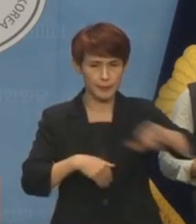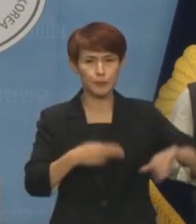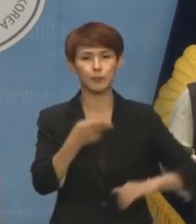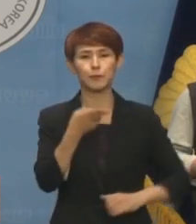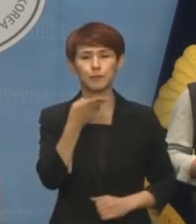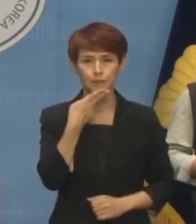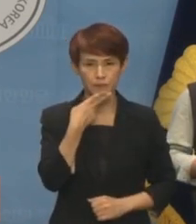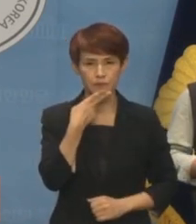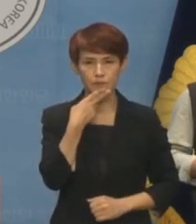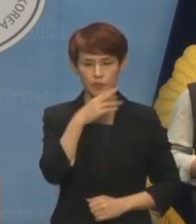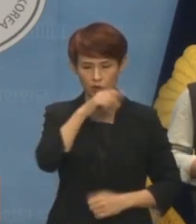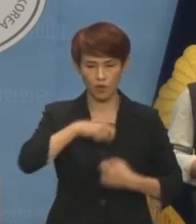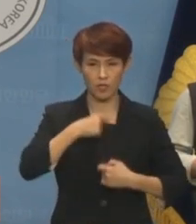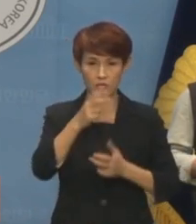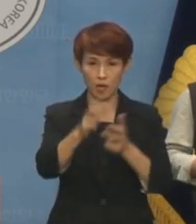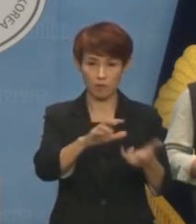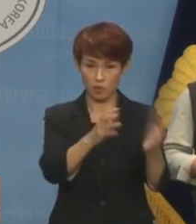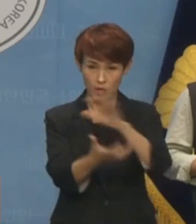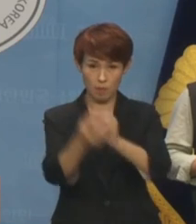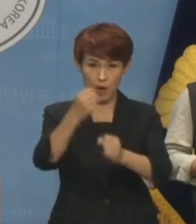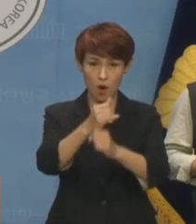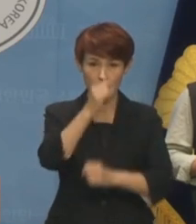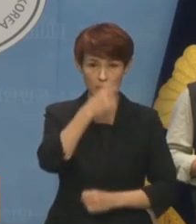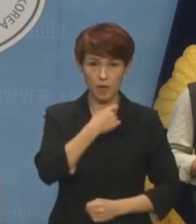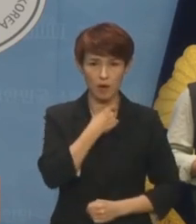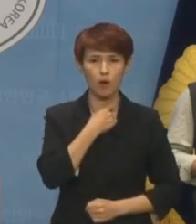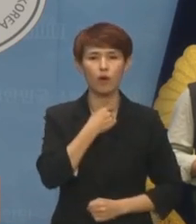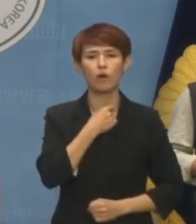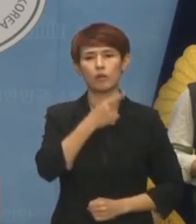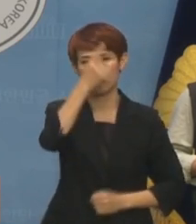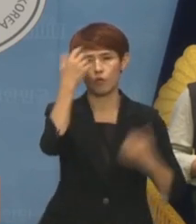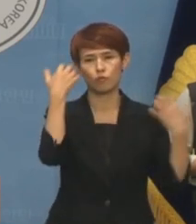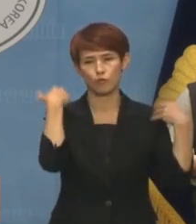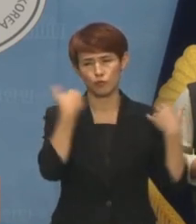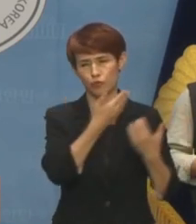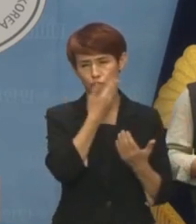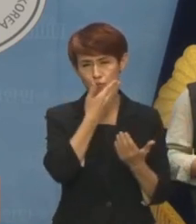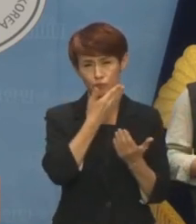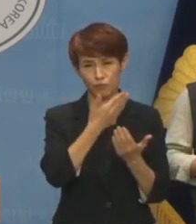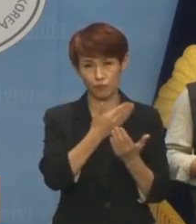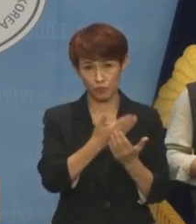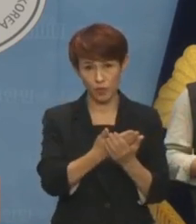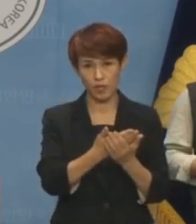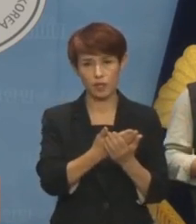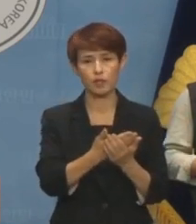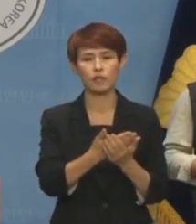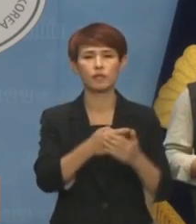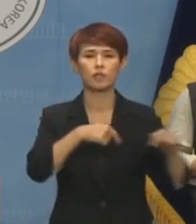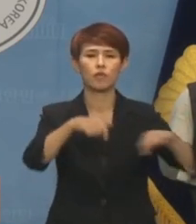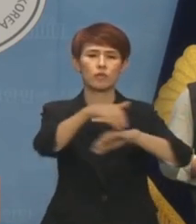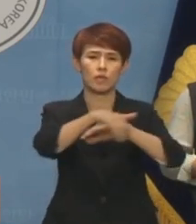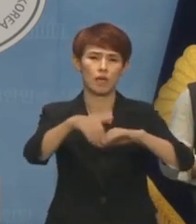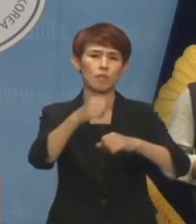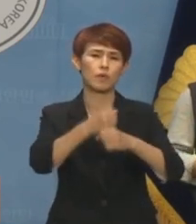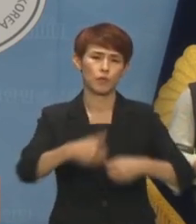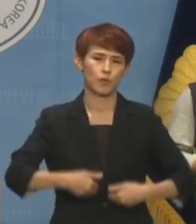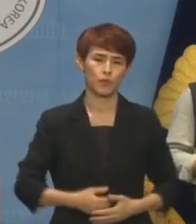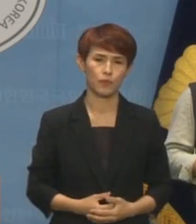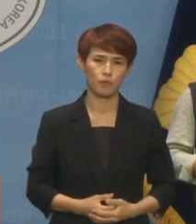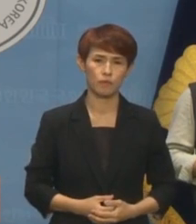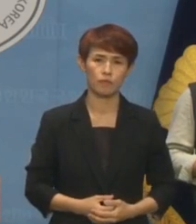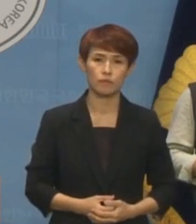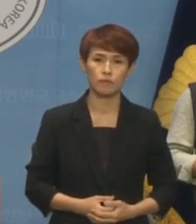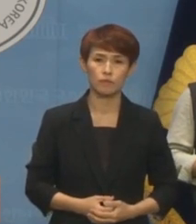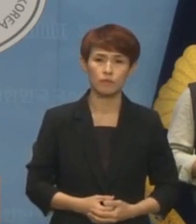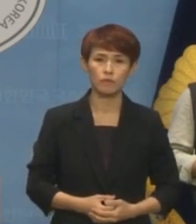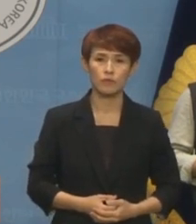않는 정의로운 산업전환을 이뤄내는 것은 국가의 중대하고 최우선의 정책 과제가 되어야 합니다. 그런데 애초